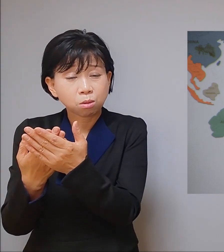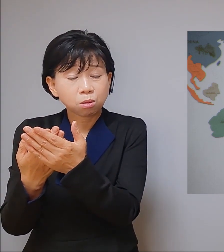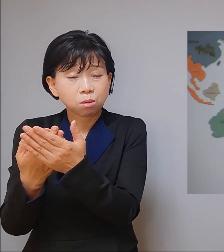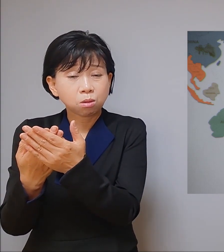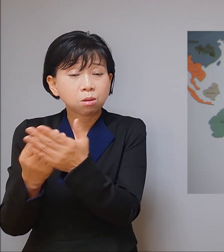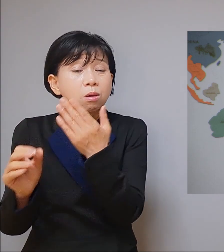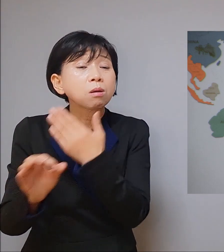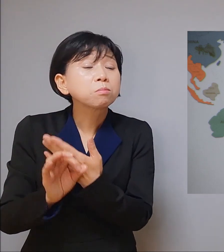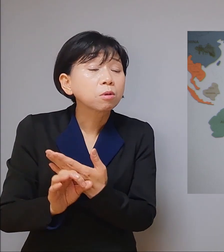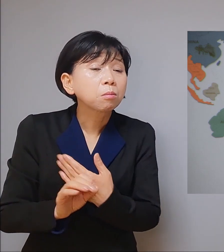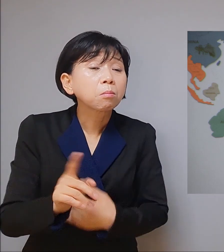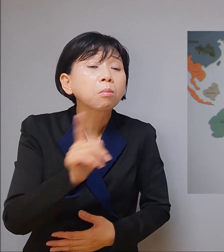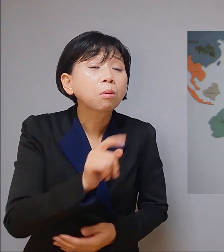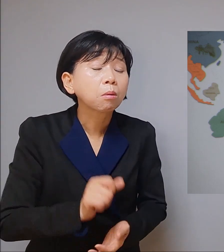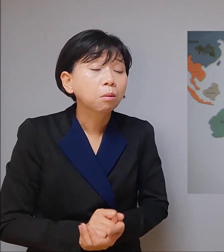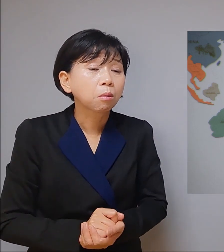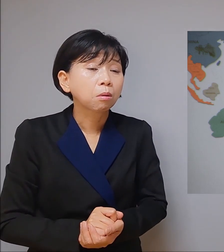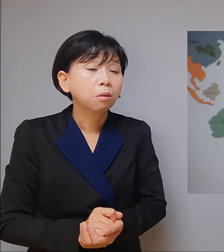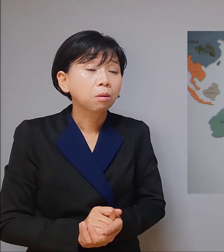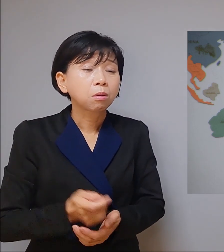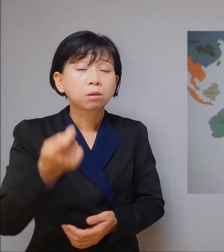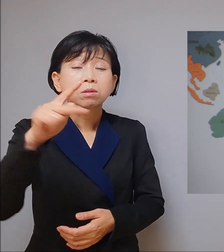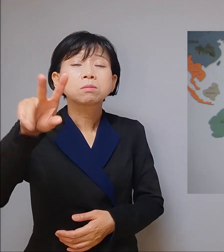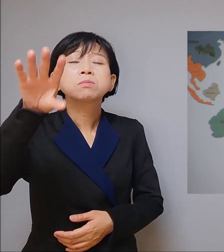끄고 성경책을 펼쳐야 합니다.